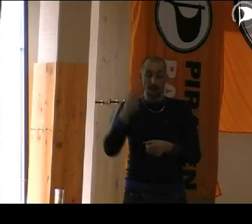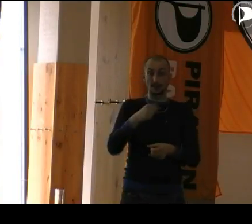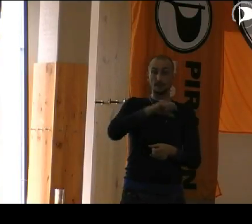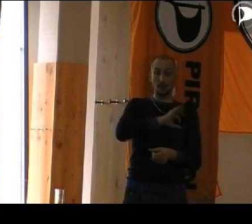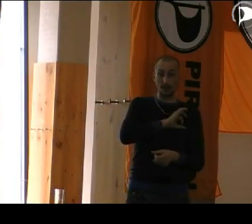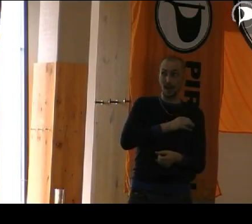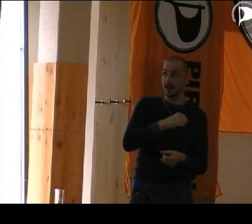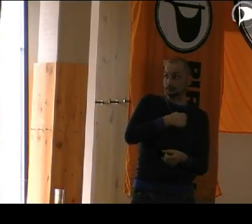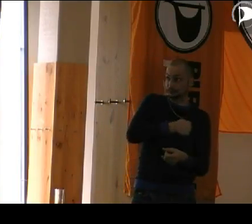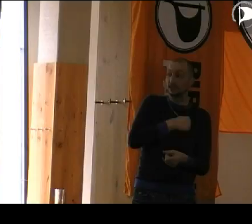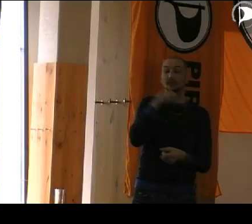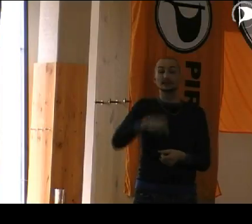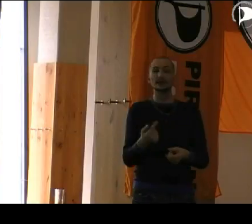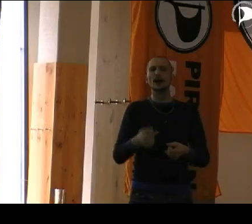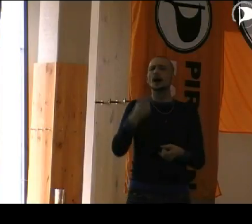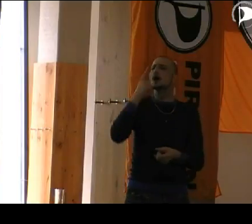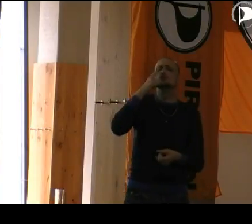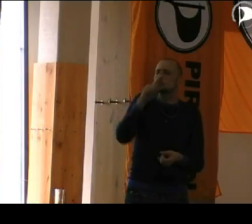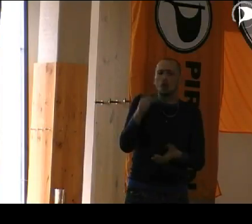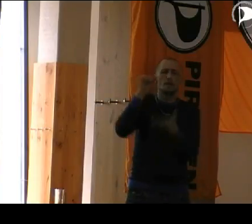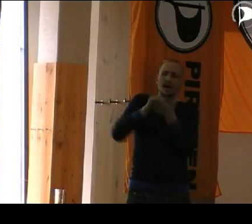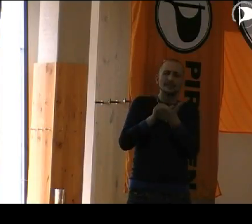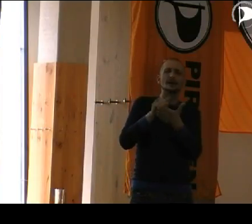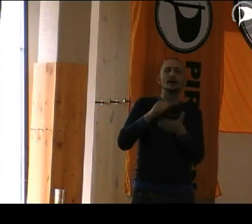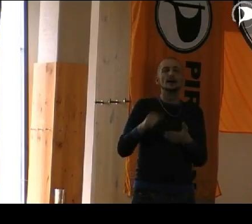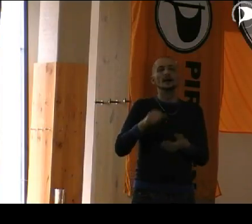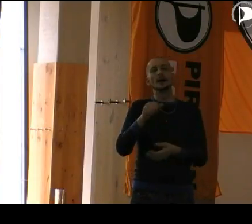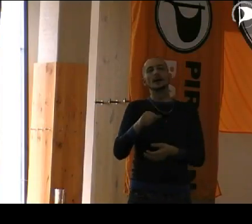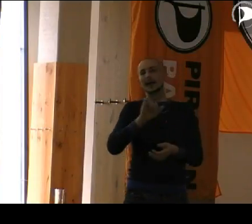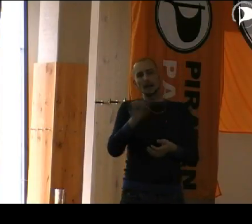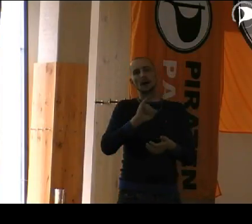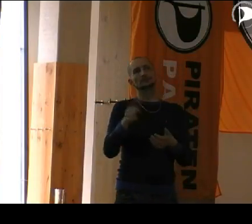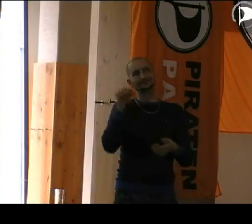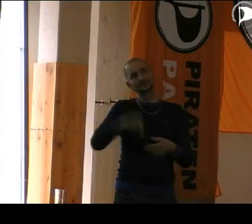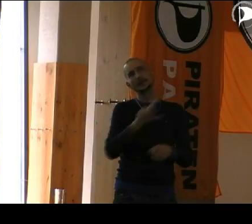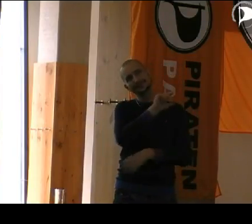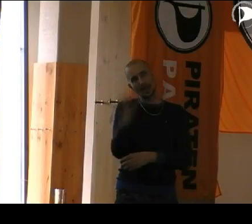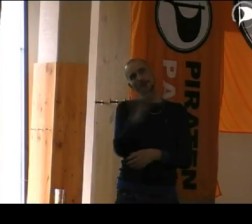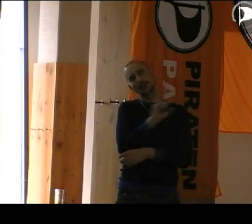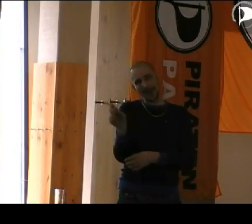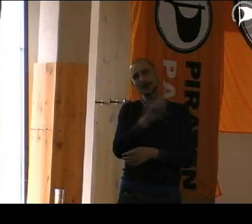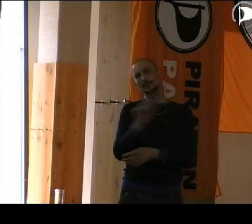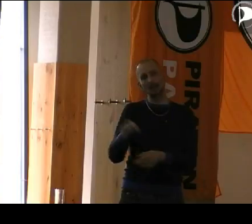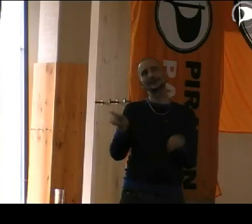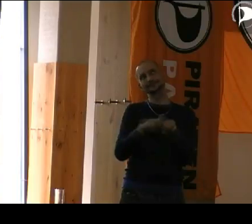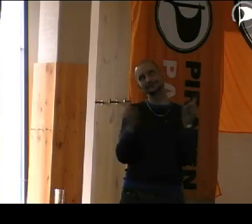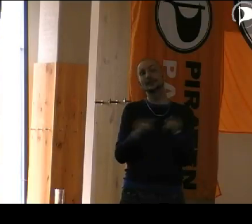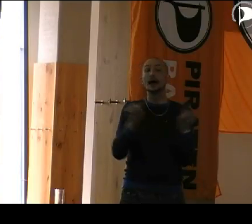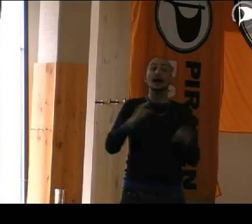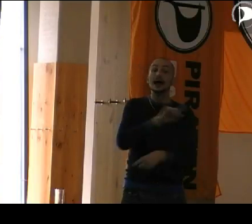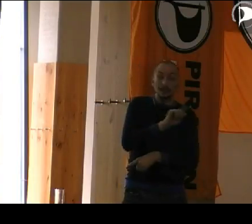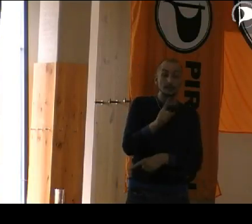nicht nur die presse hat es immer wieder gerne auf von nicht mal einer woche